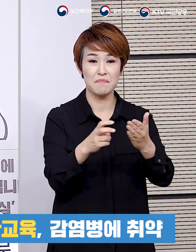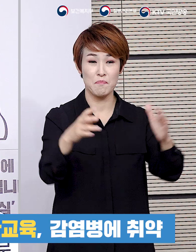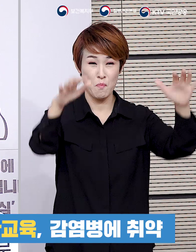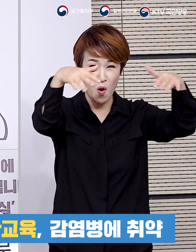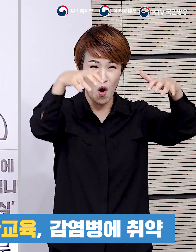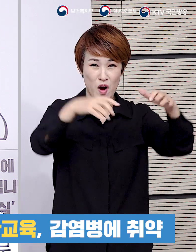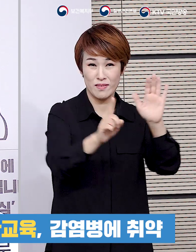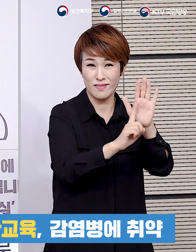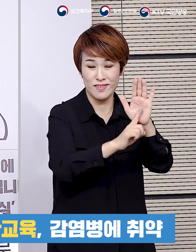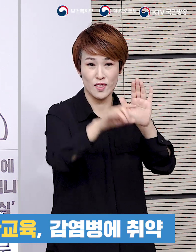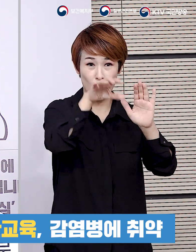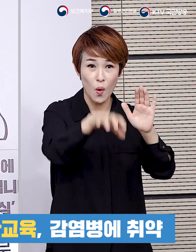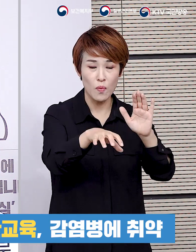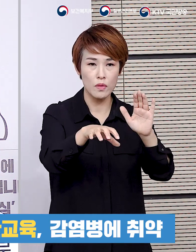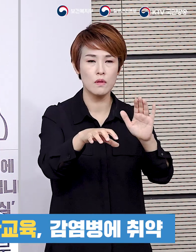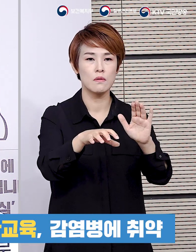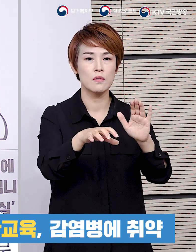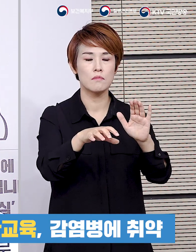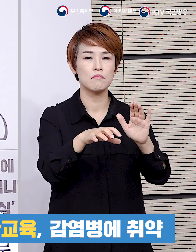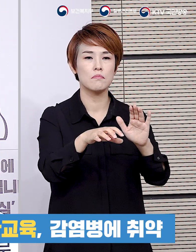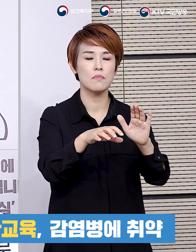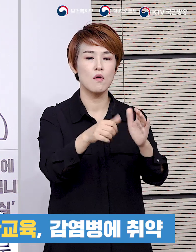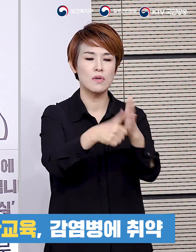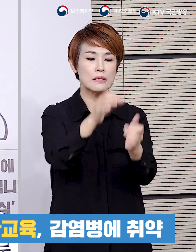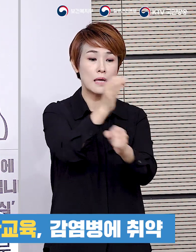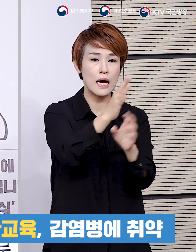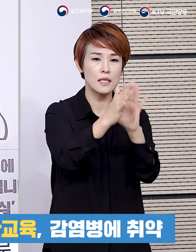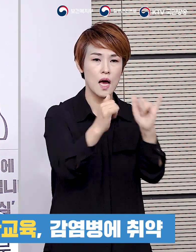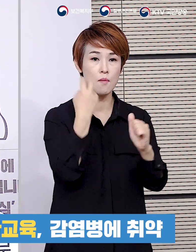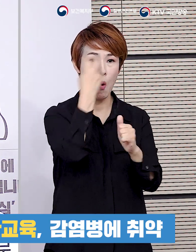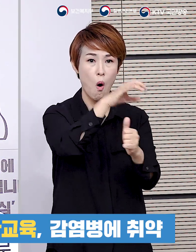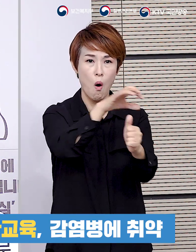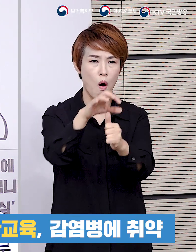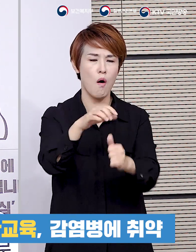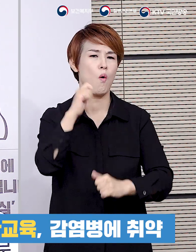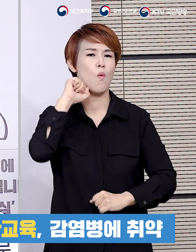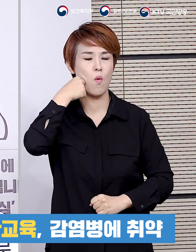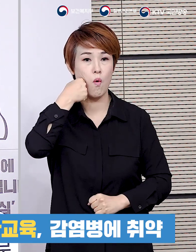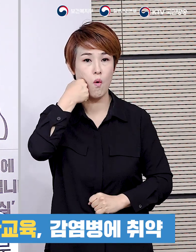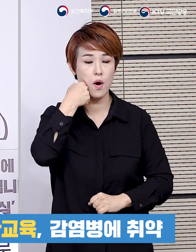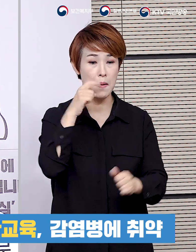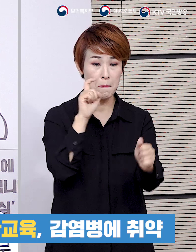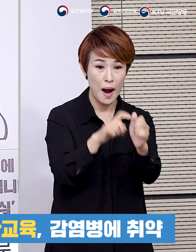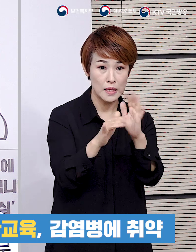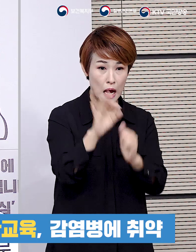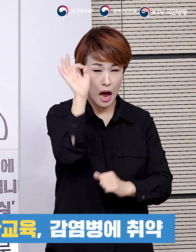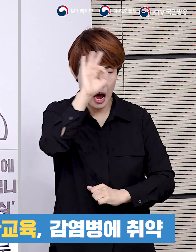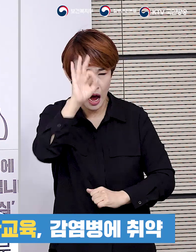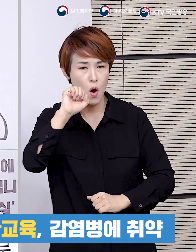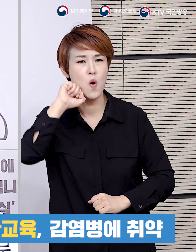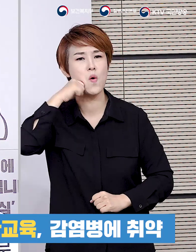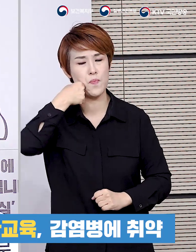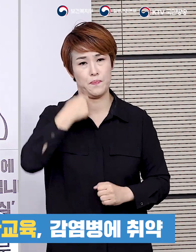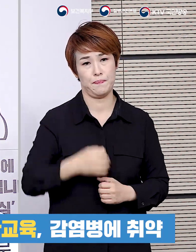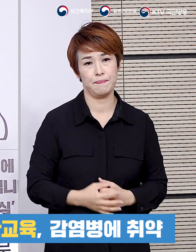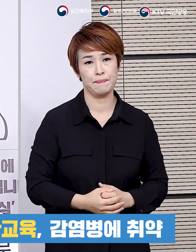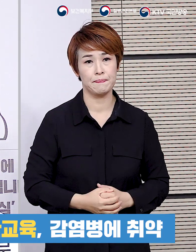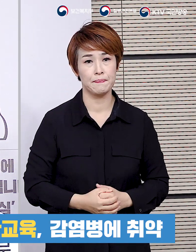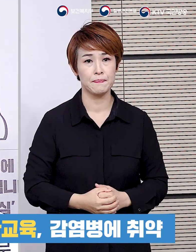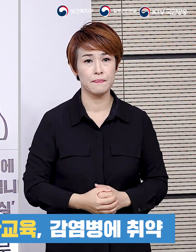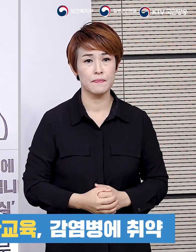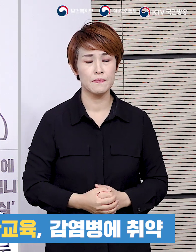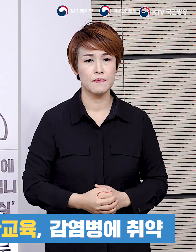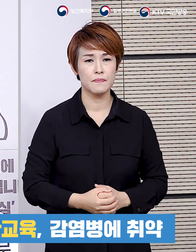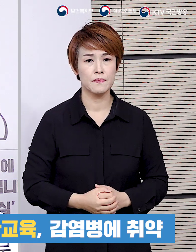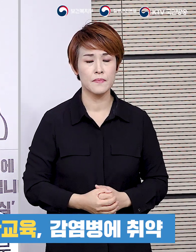특히 불법 방문 판매 업체의 경우에는 소비자 보호에 취약하고 확진자 경로 파악도